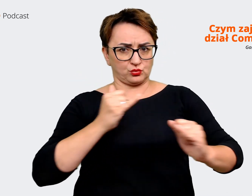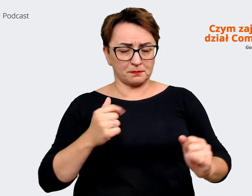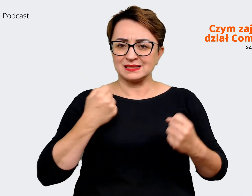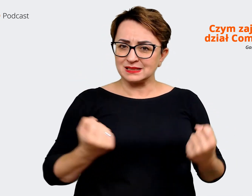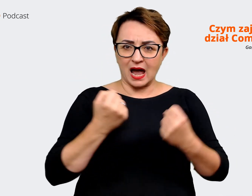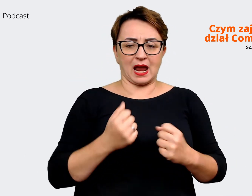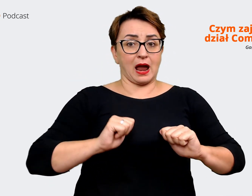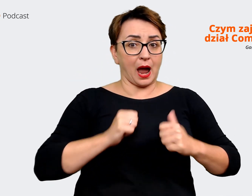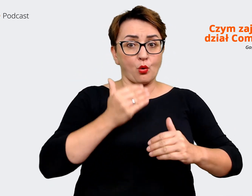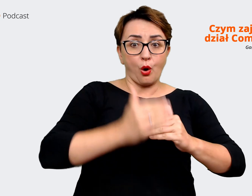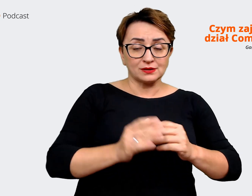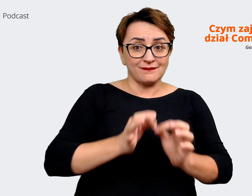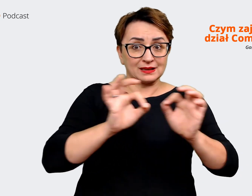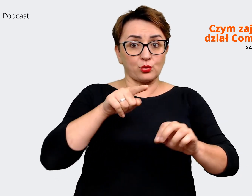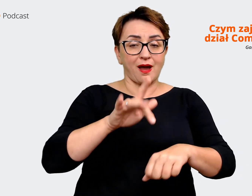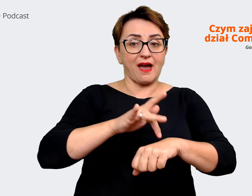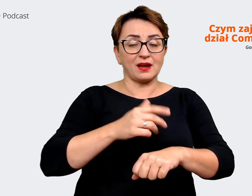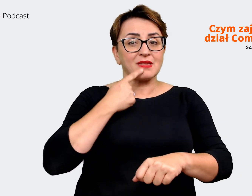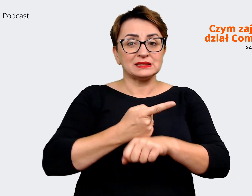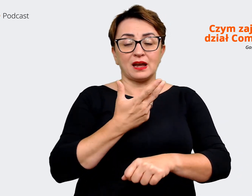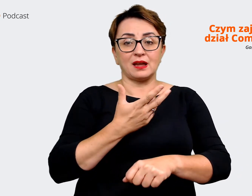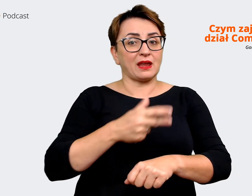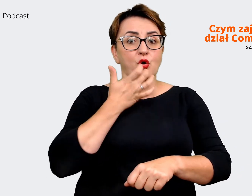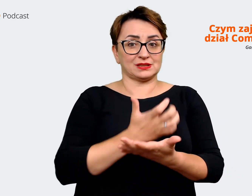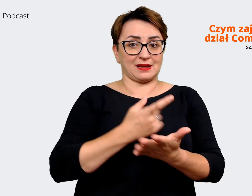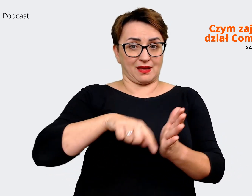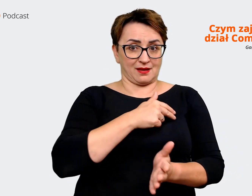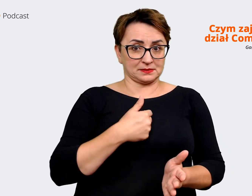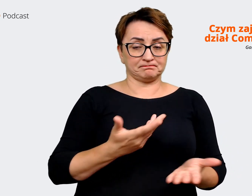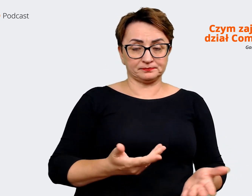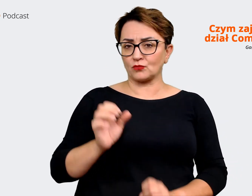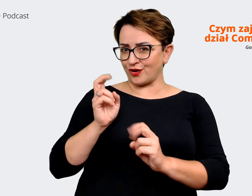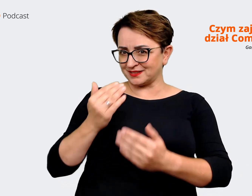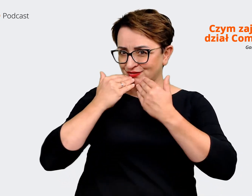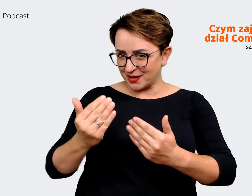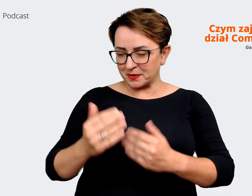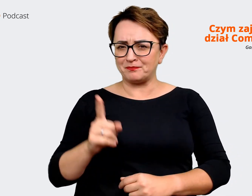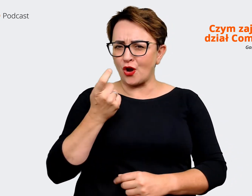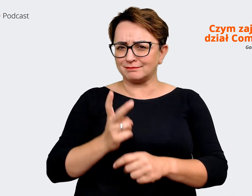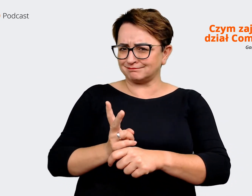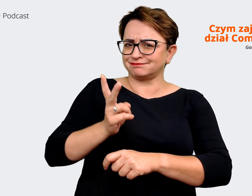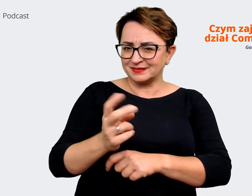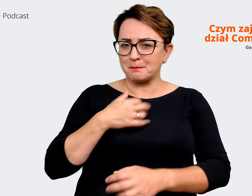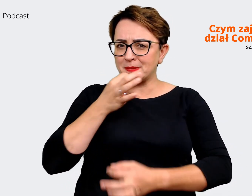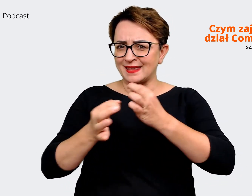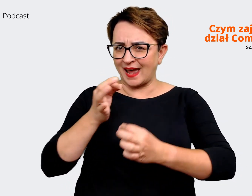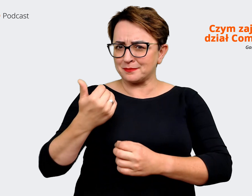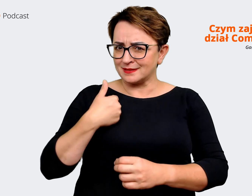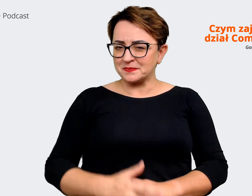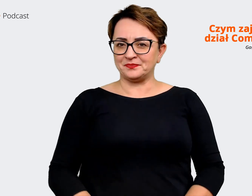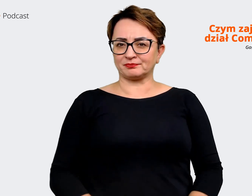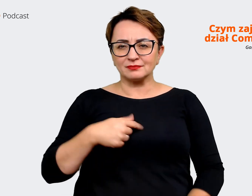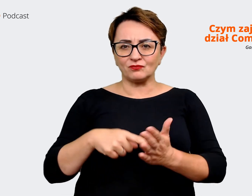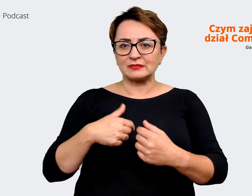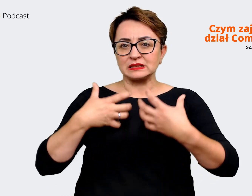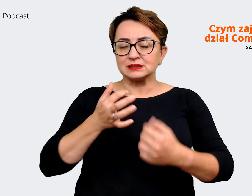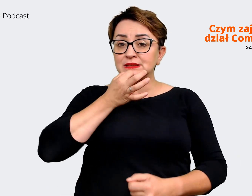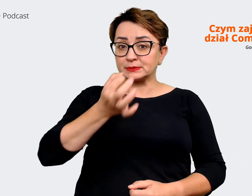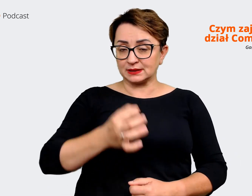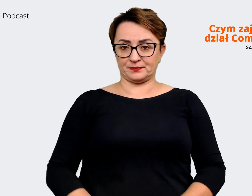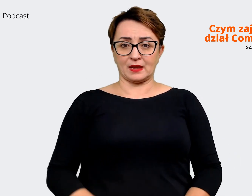postępowań. Staramy się, żeby nie zakończyły decyzją niekorzystną dla nas. Okej, dziękuję bardzo. Trochę wyprzedziłeś już moje pytania, bo właśnie